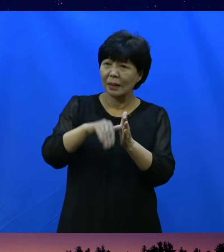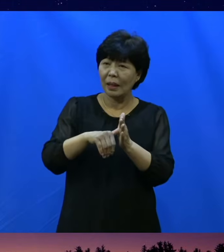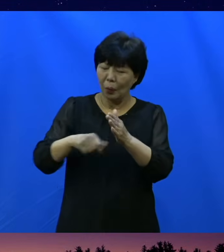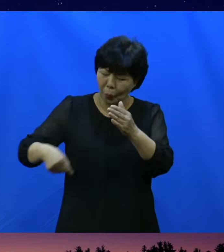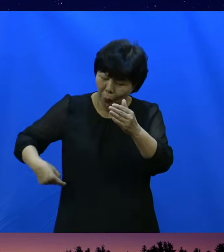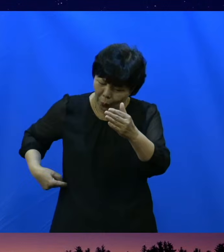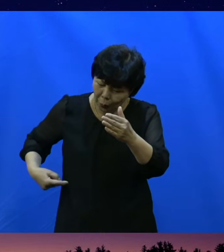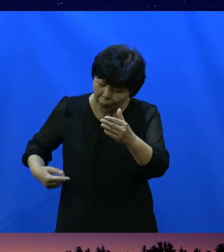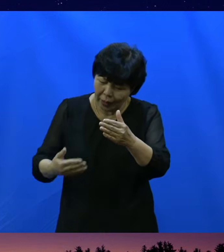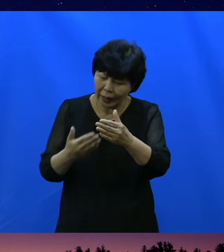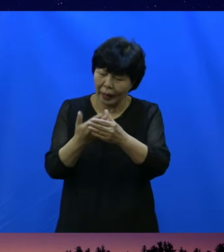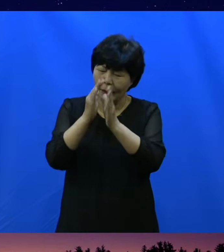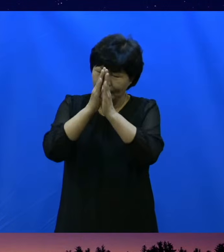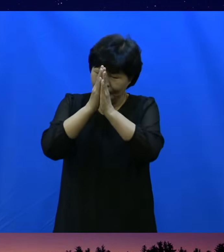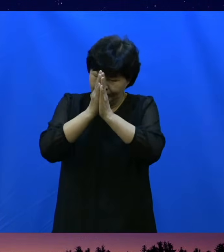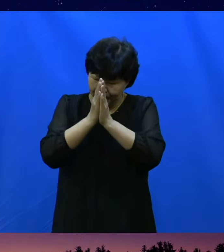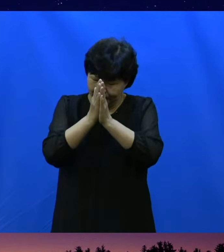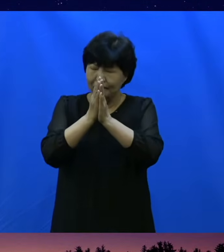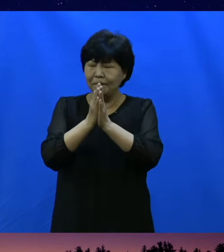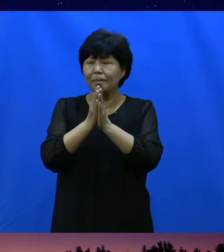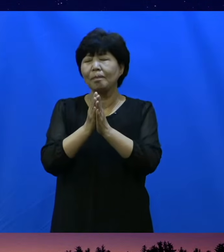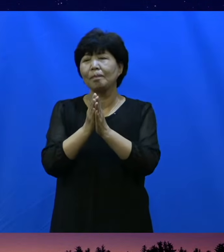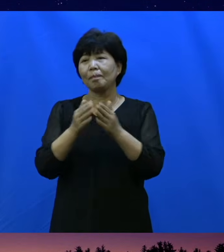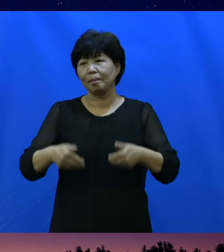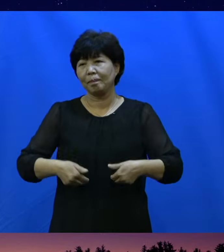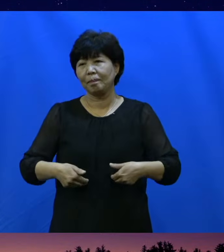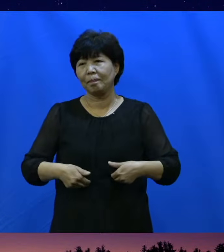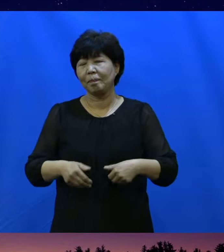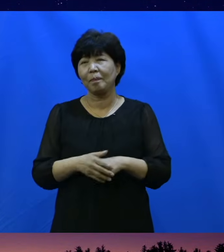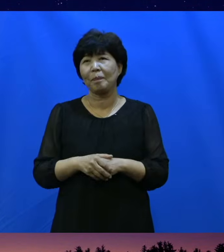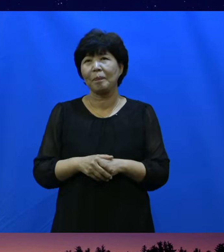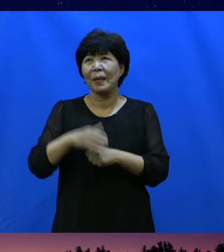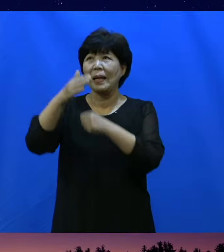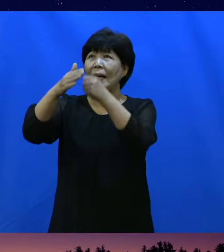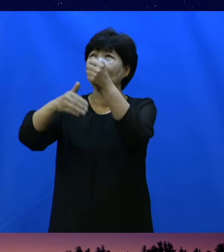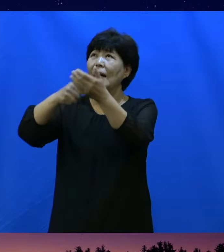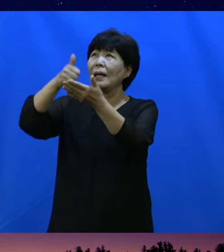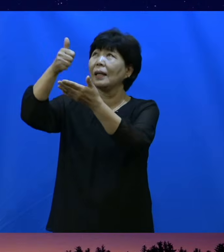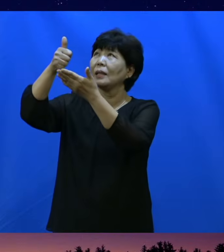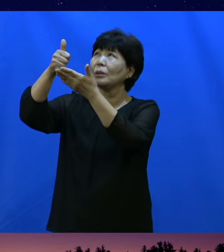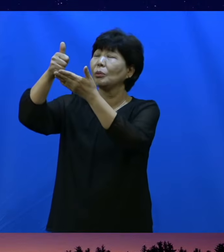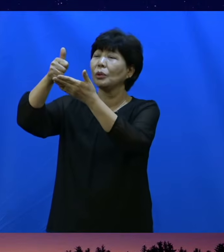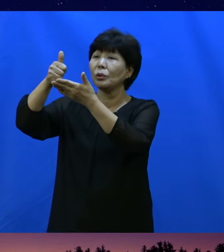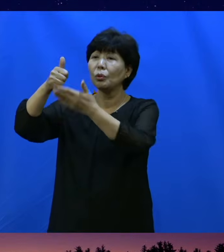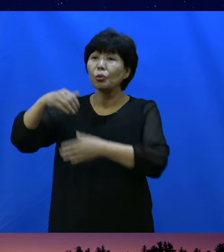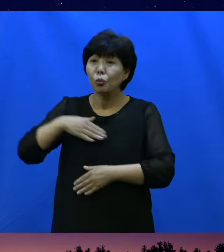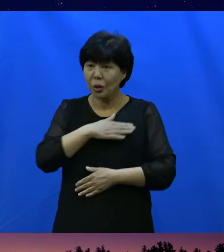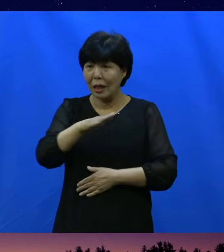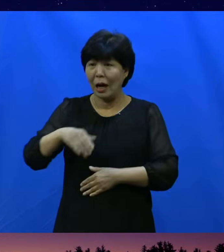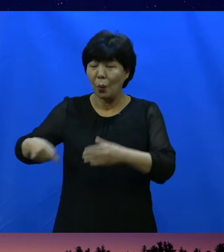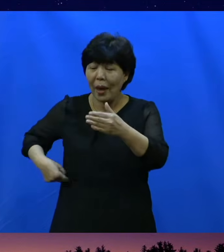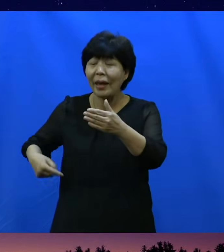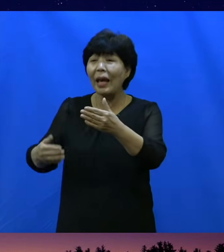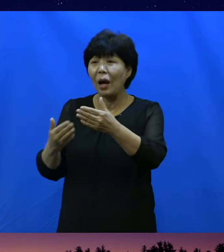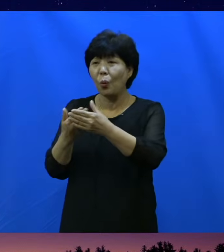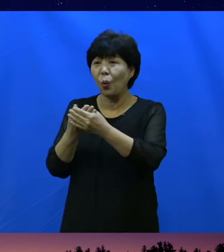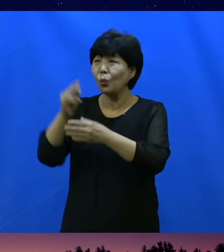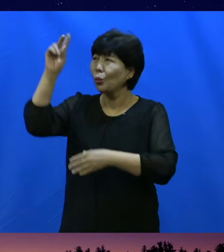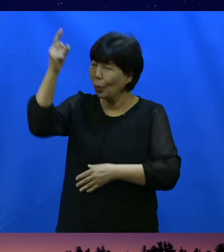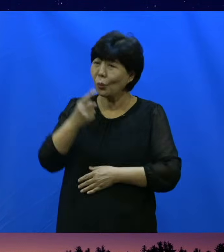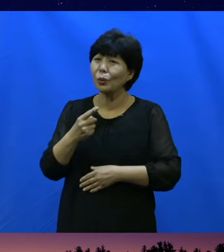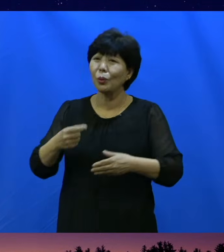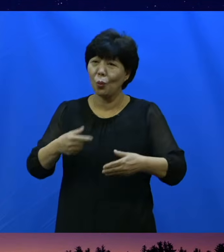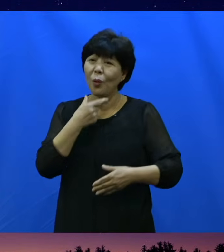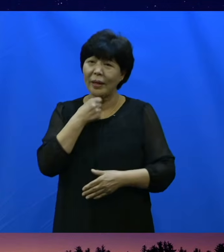사단은 계속 고발하려고 해요. 그때 소극적으로 있으면 안 돼요. 하나님 우리를 회복을 기다리시는 겁니다. 여러분, 우리가 베드로를 보면 그는